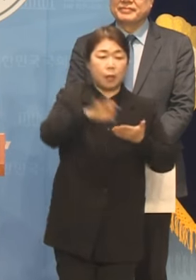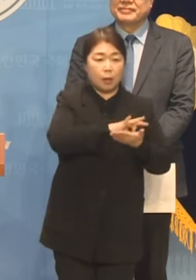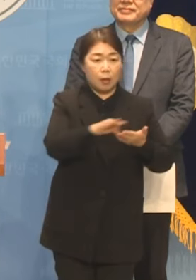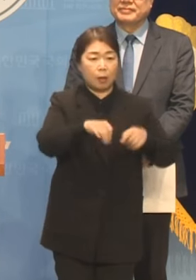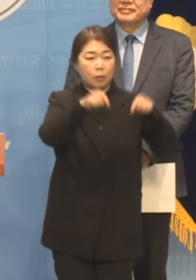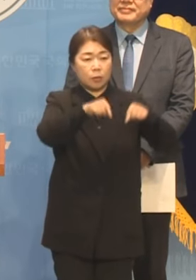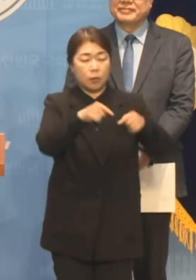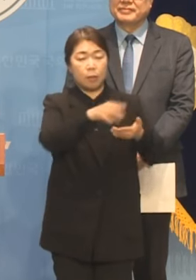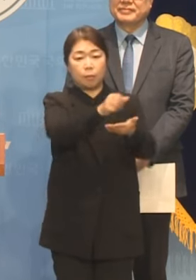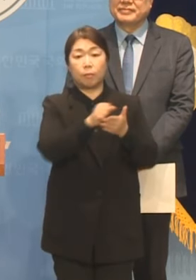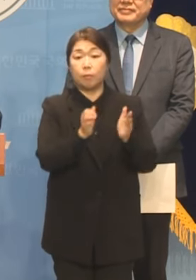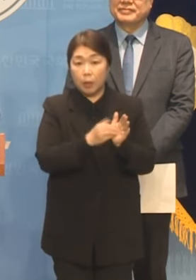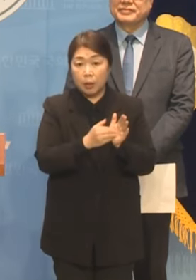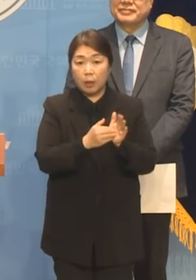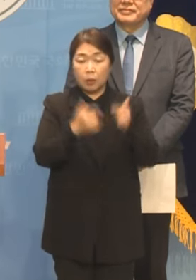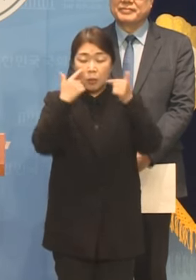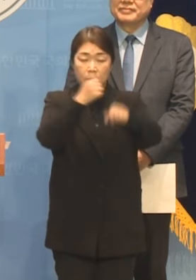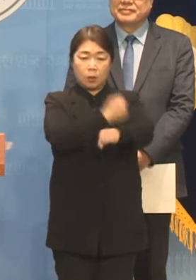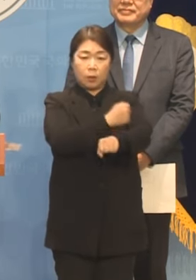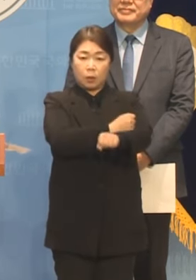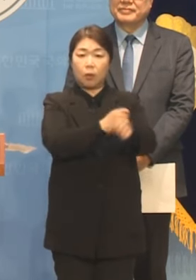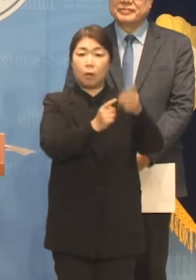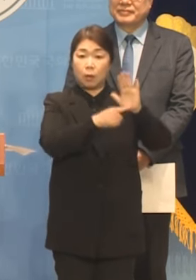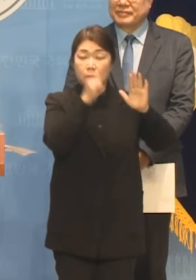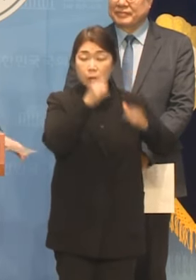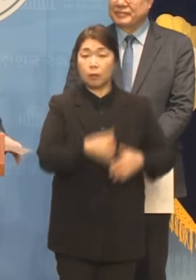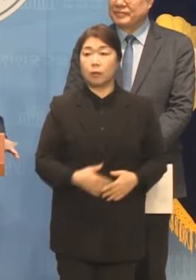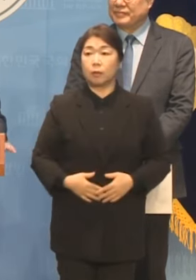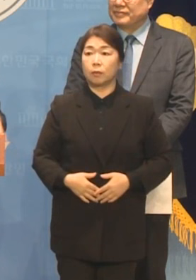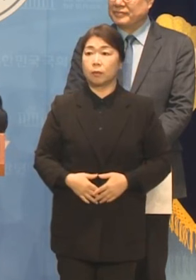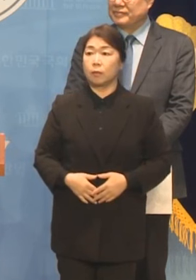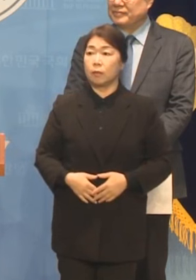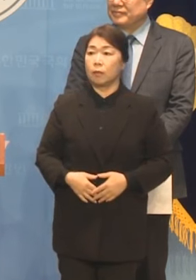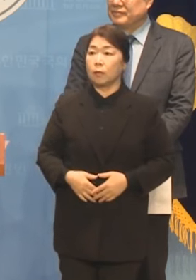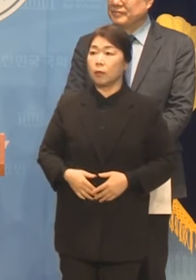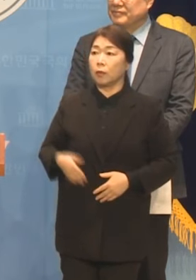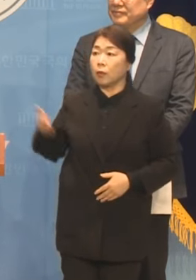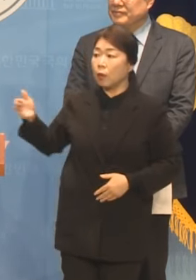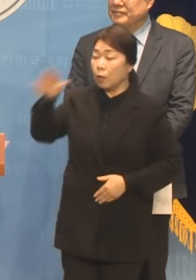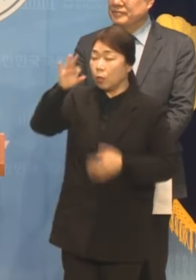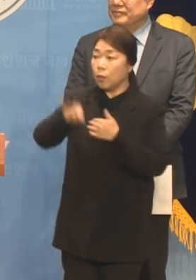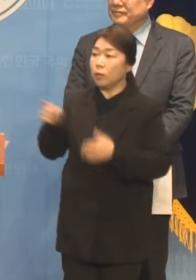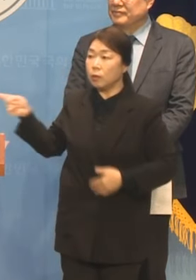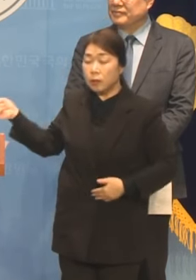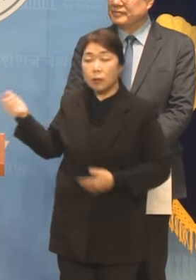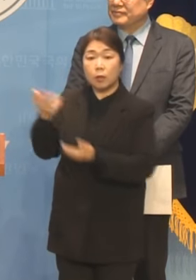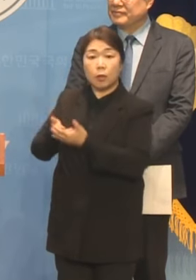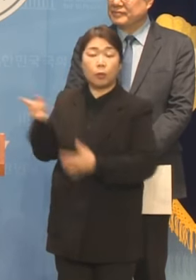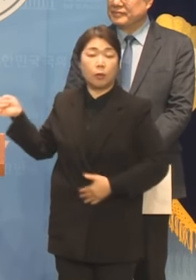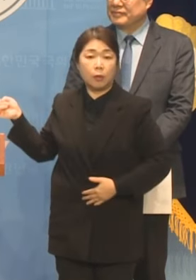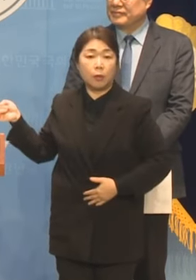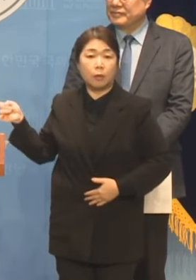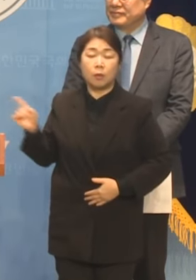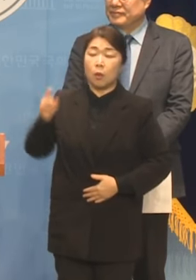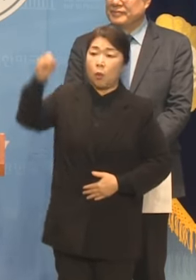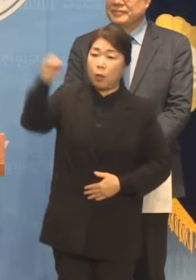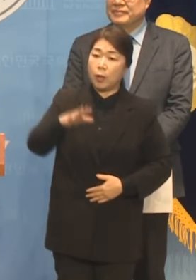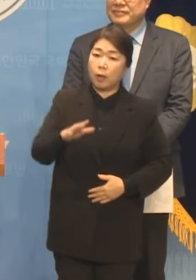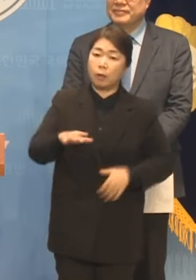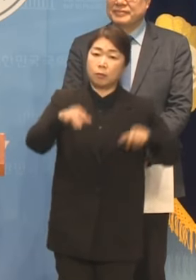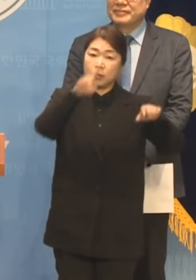했음이 분명히 드러납니다 여기 잠깐 보시면 어이 자료가 바로 고양시